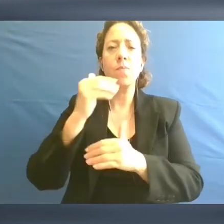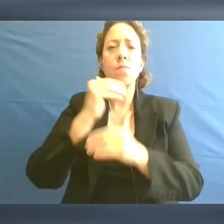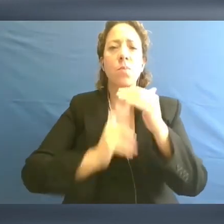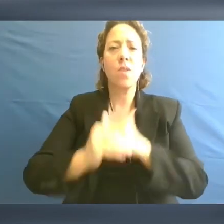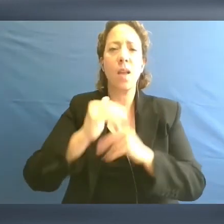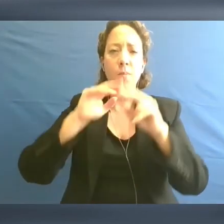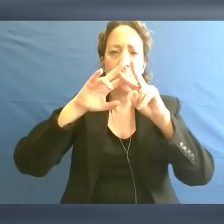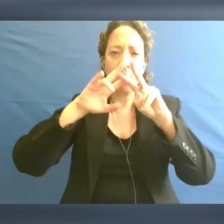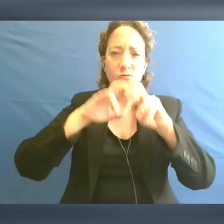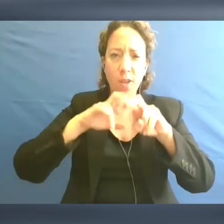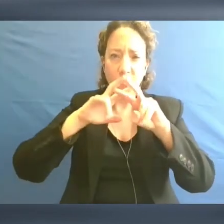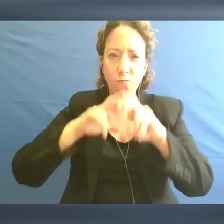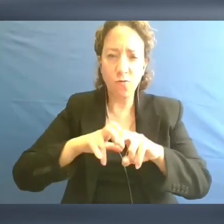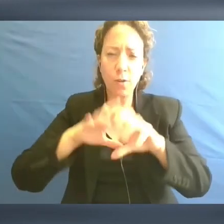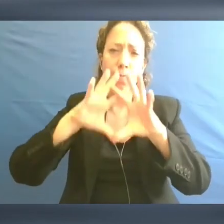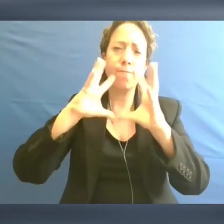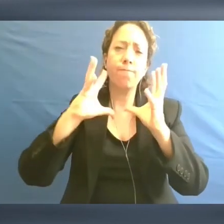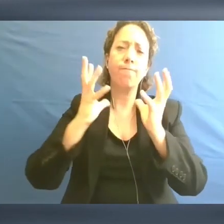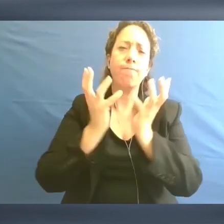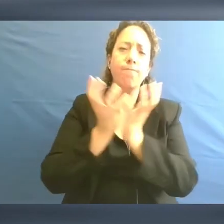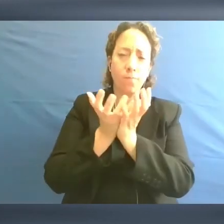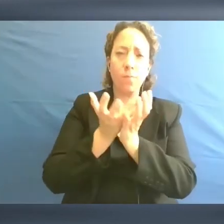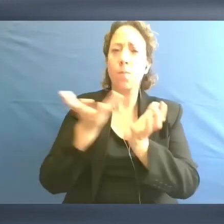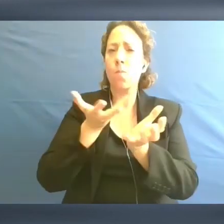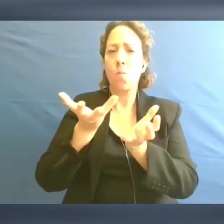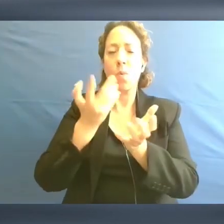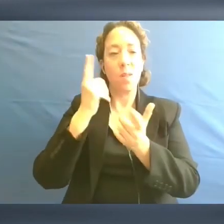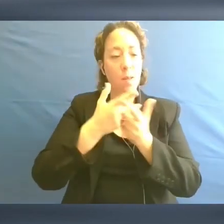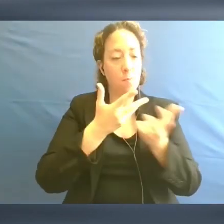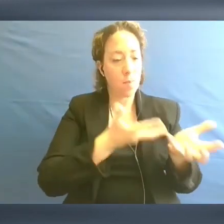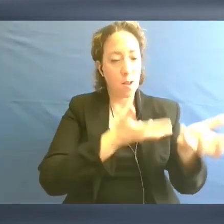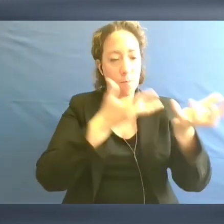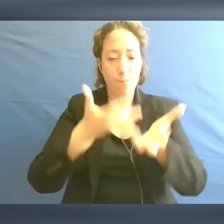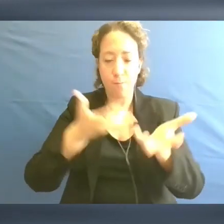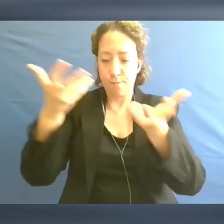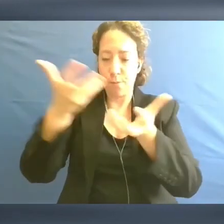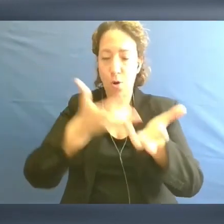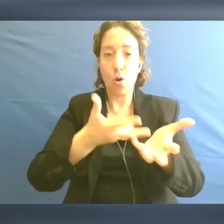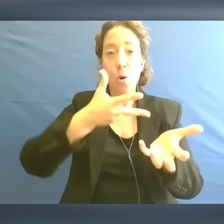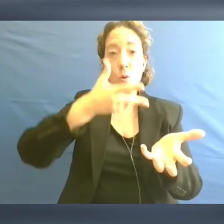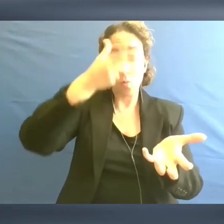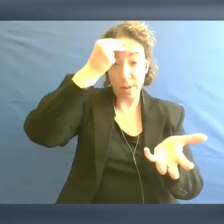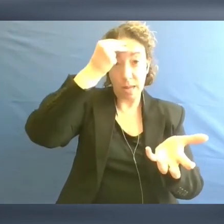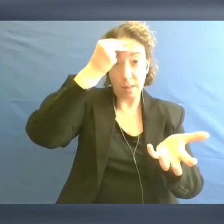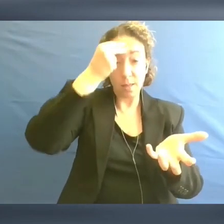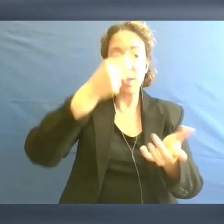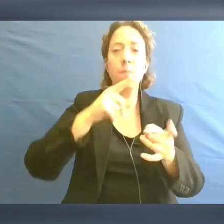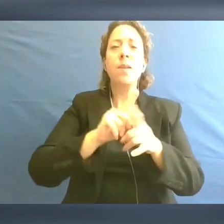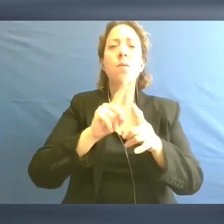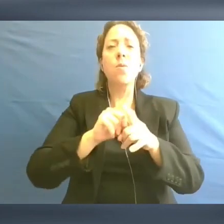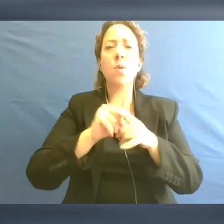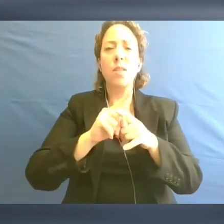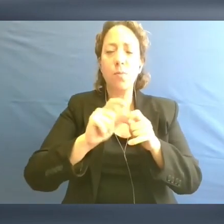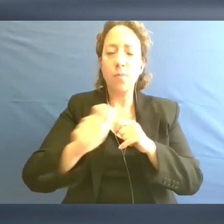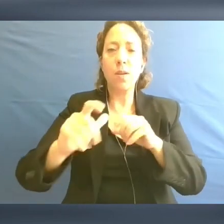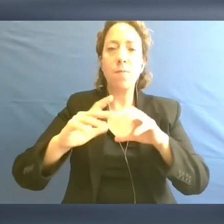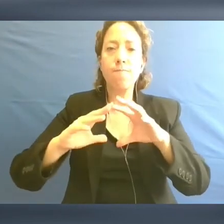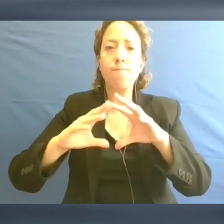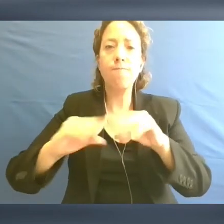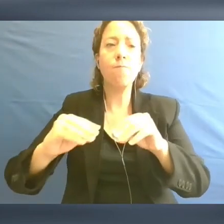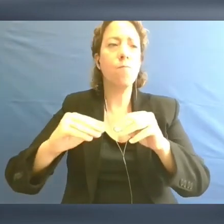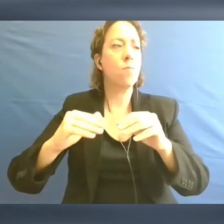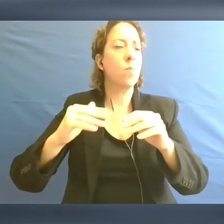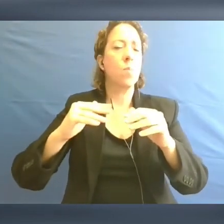recherche, globalement, il s'agit de comprendre les apports, mais aussi d'identifier les limites dans l'usage des moyens